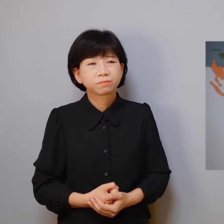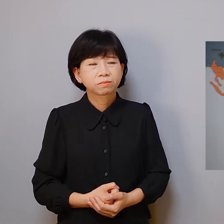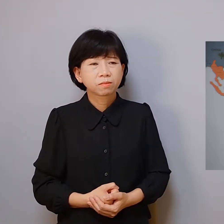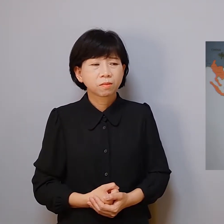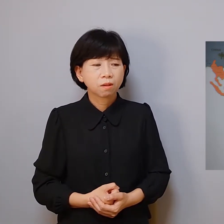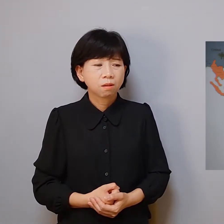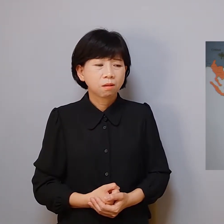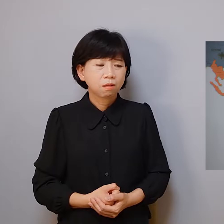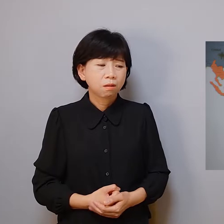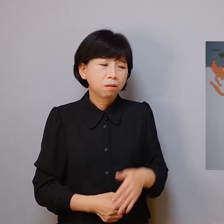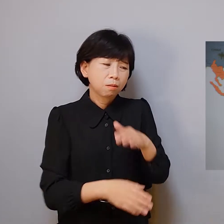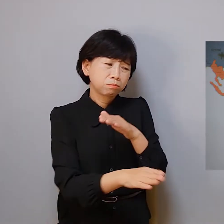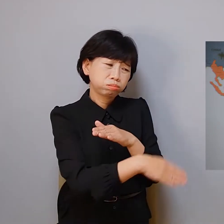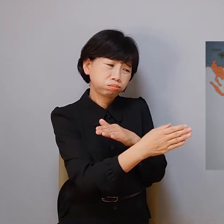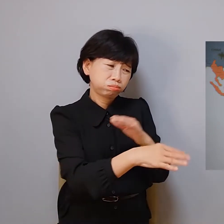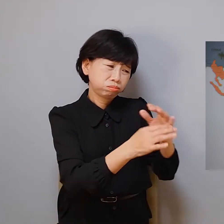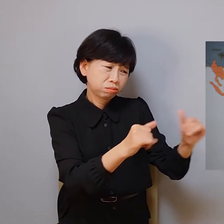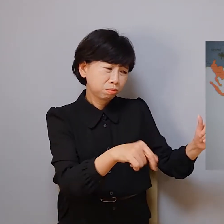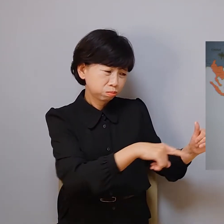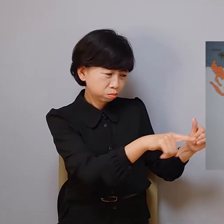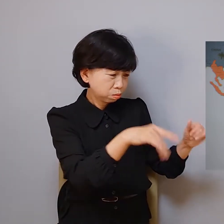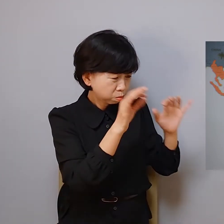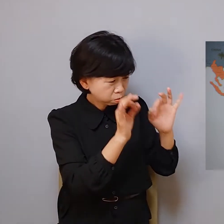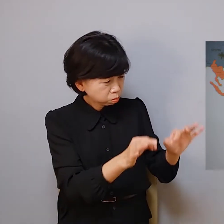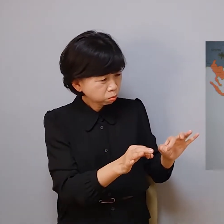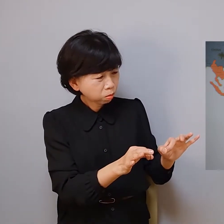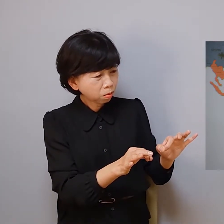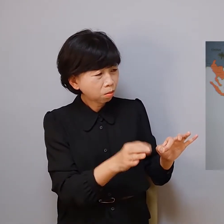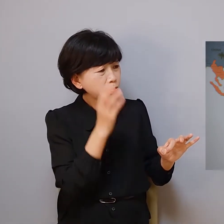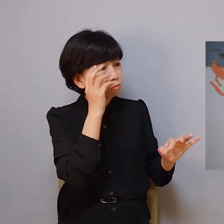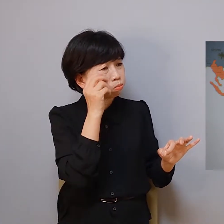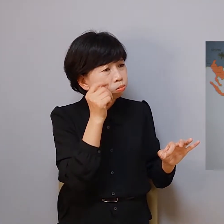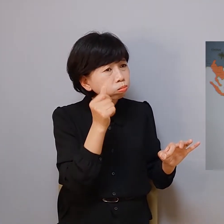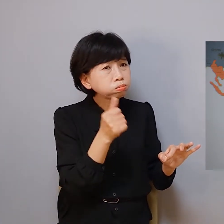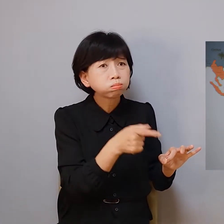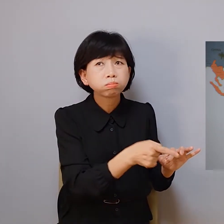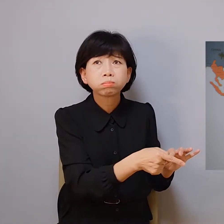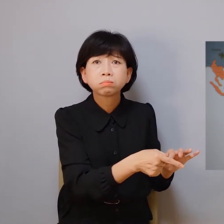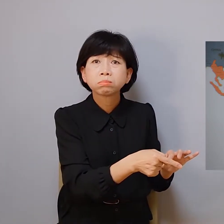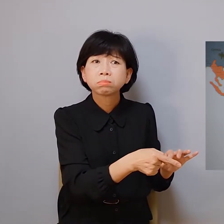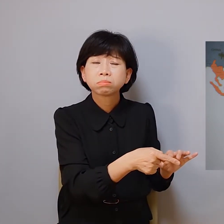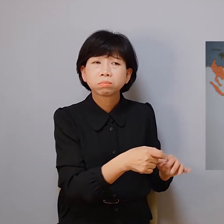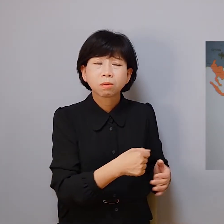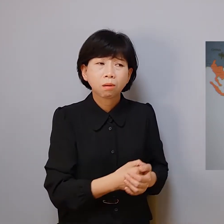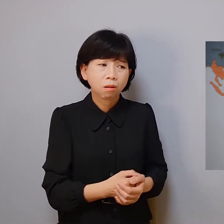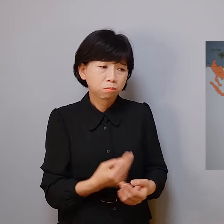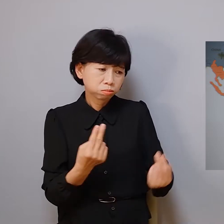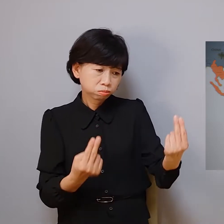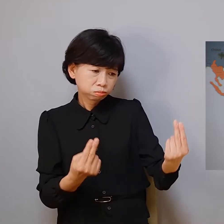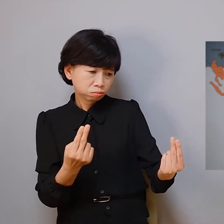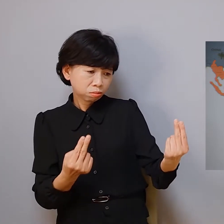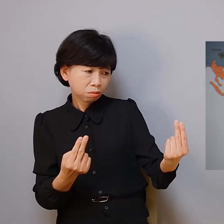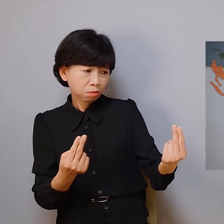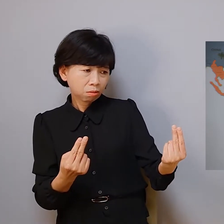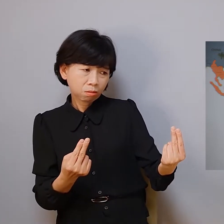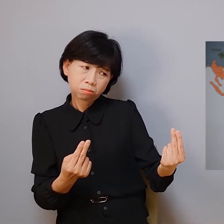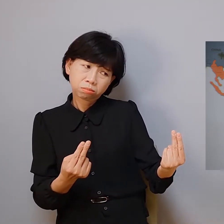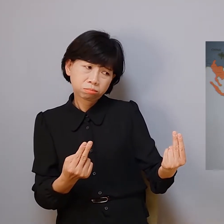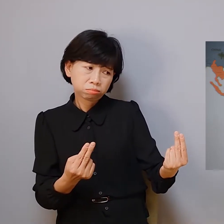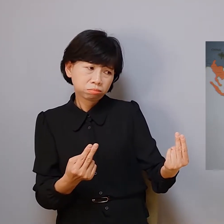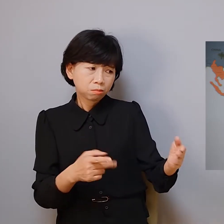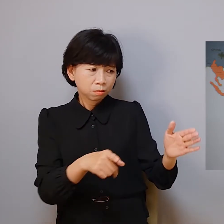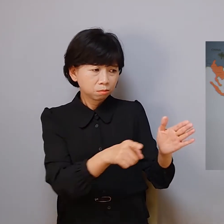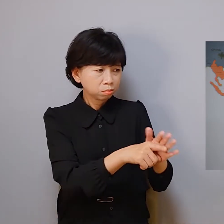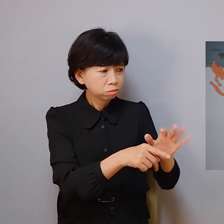엉망진창으로 사는 사람이 있어요. 그런데 그 사람은 더 잘 되는 거죠. 아무리 비교해봐도 나보다